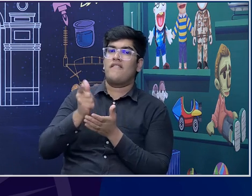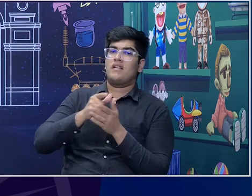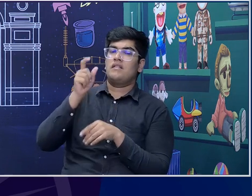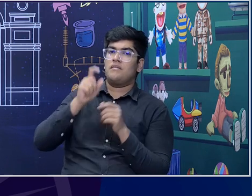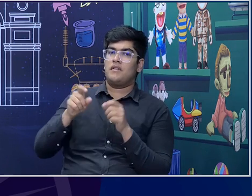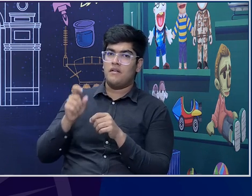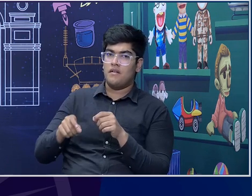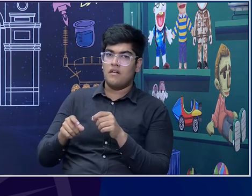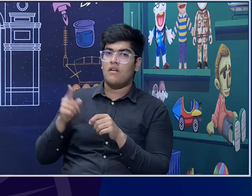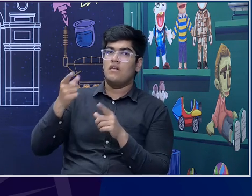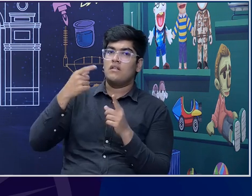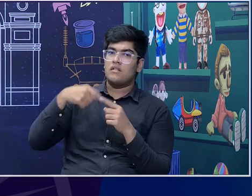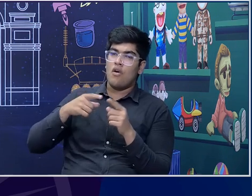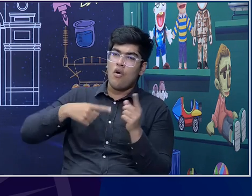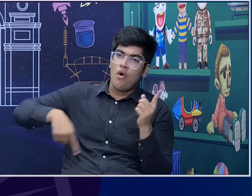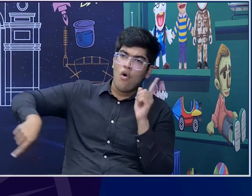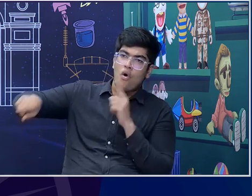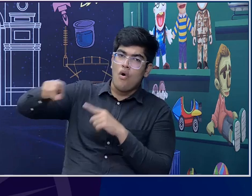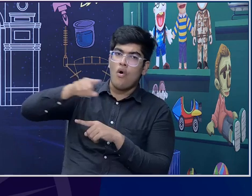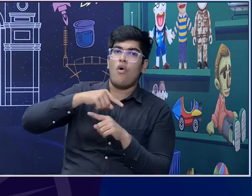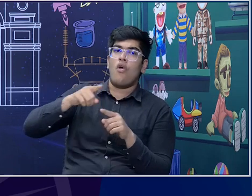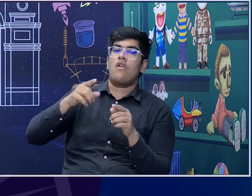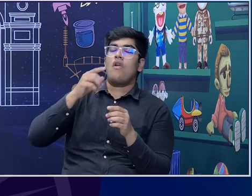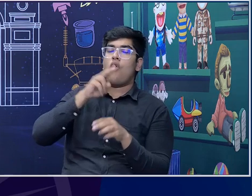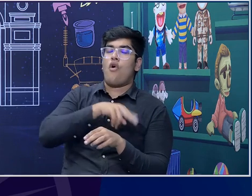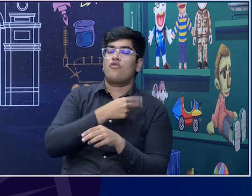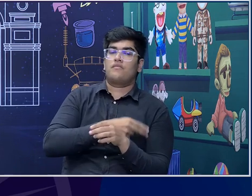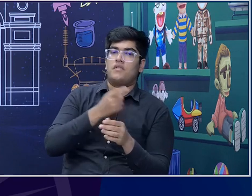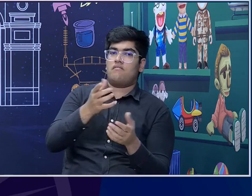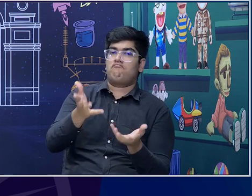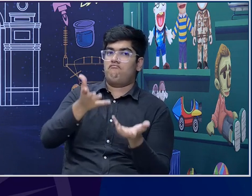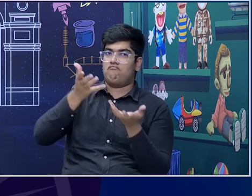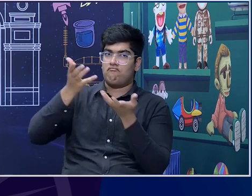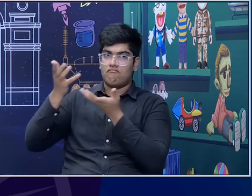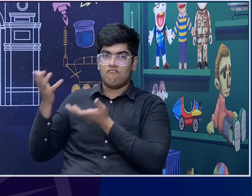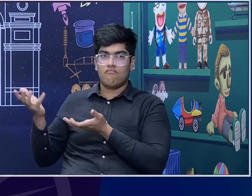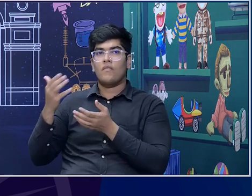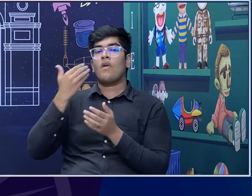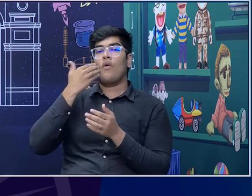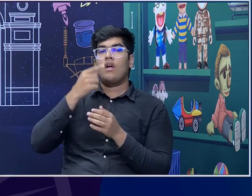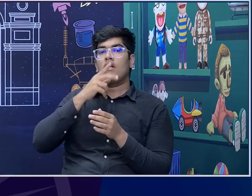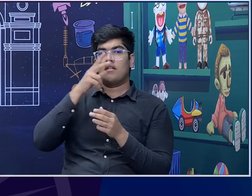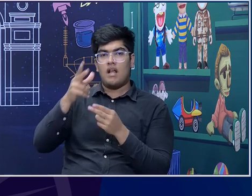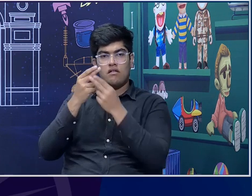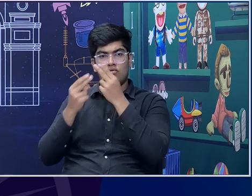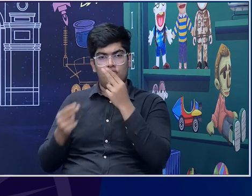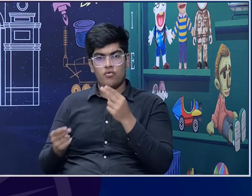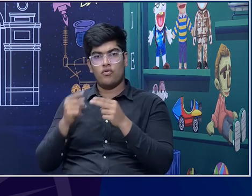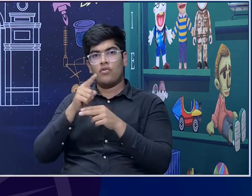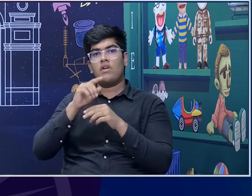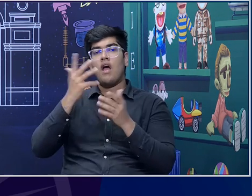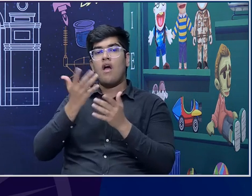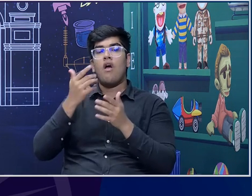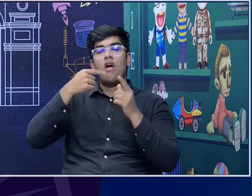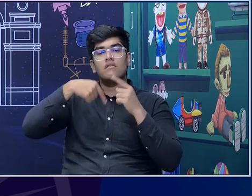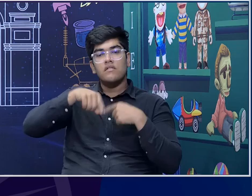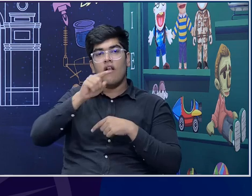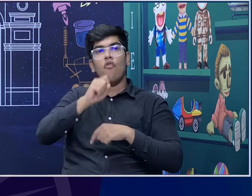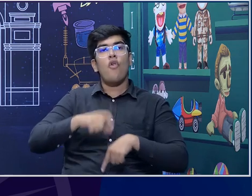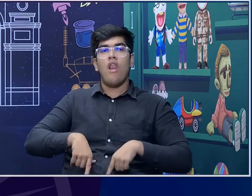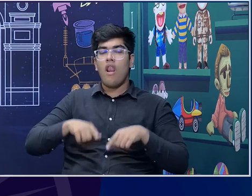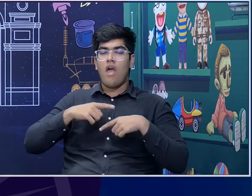के साथ उनको आप पहुचाया और जब उन्हें इस सब के बारे में बताया कि भी आपने अपनी जान की